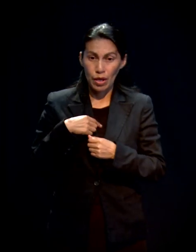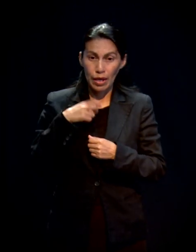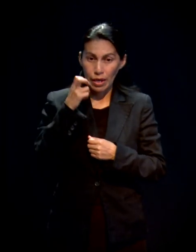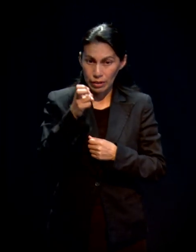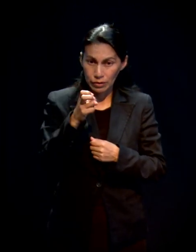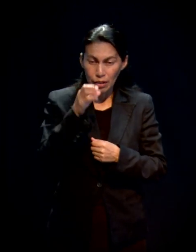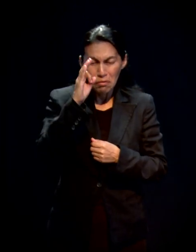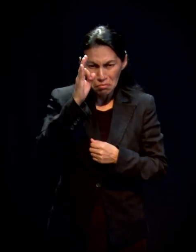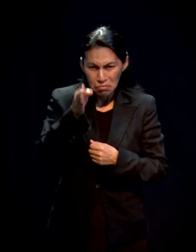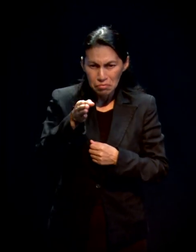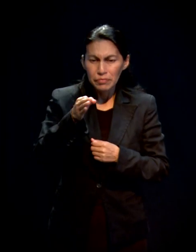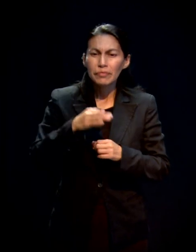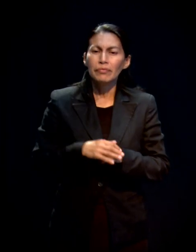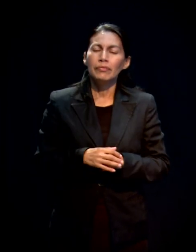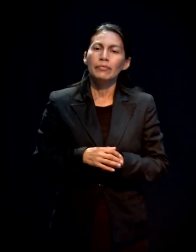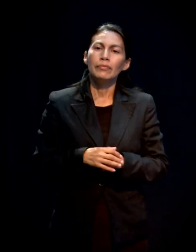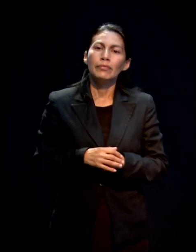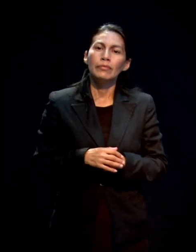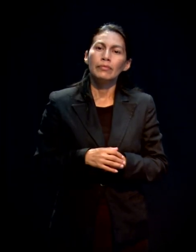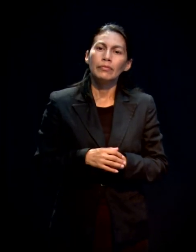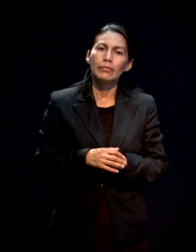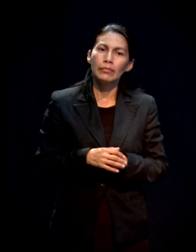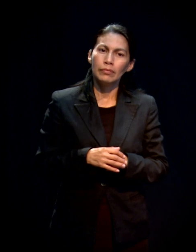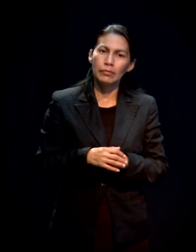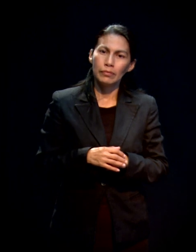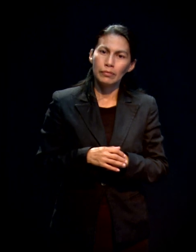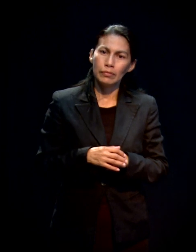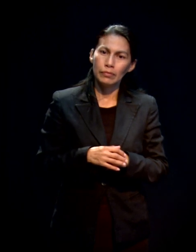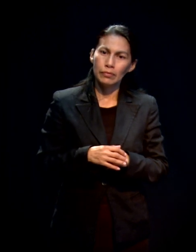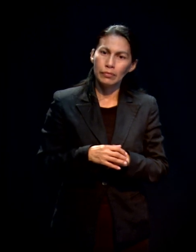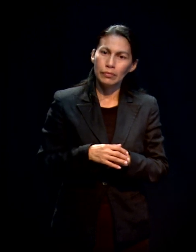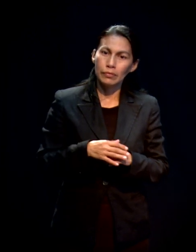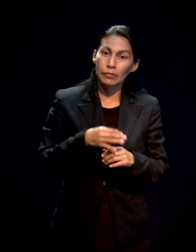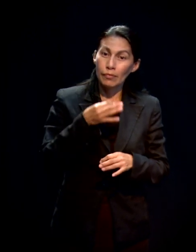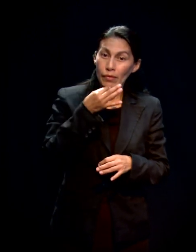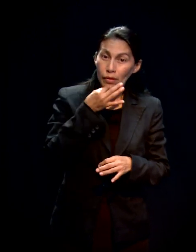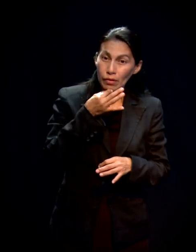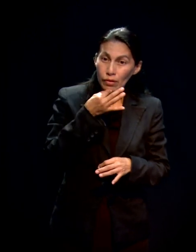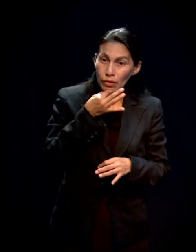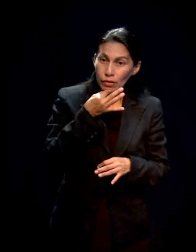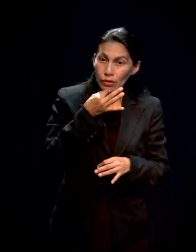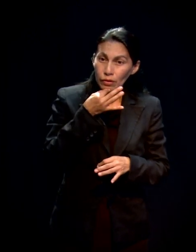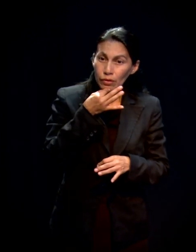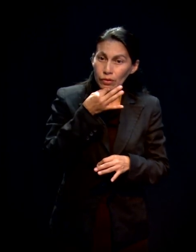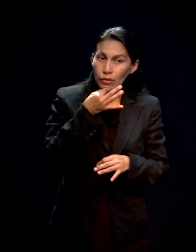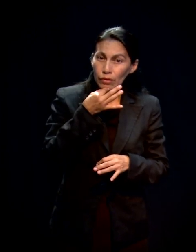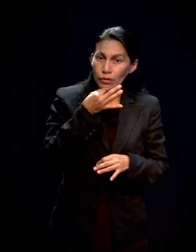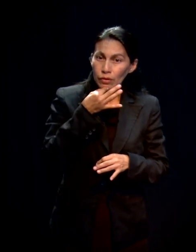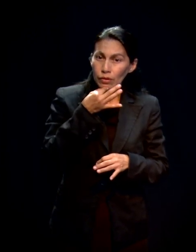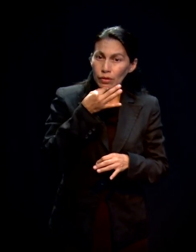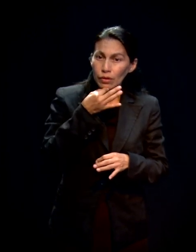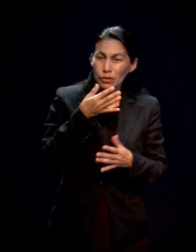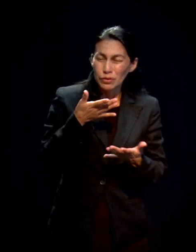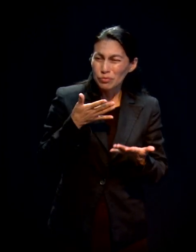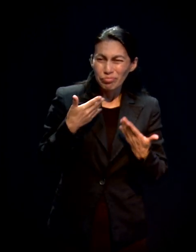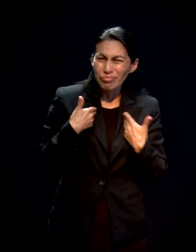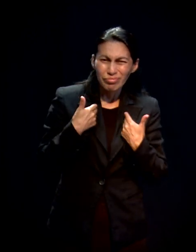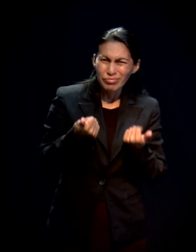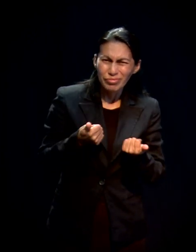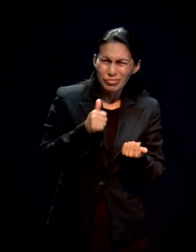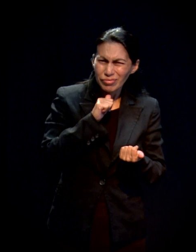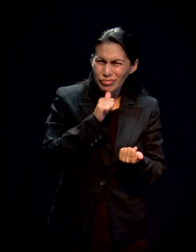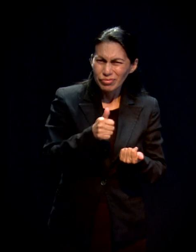esa es a esa oferta de trabajo entonces éste en el momento pues no éste